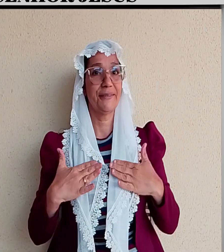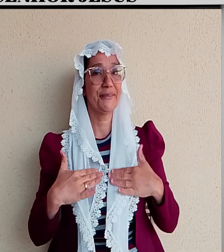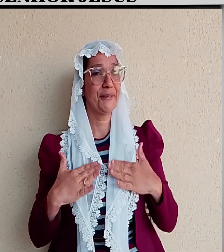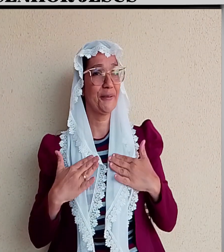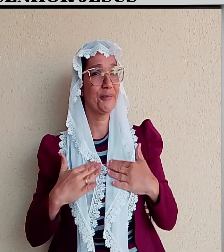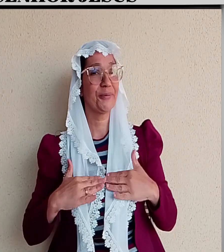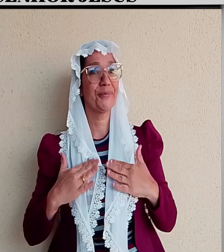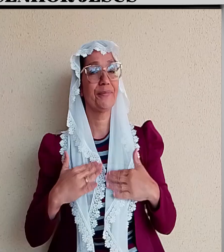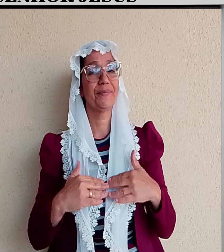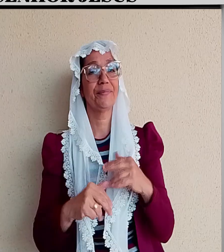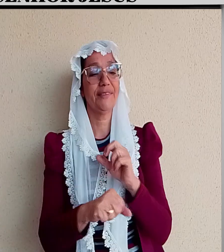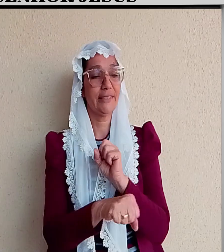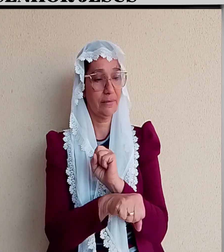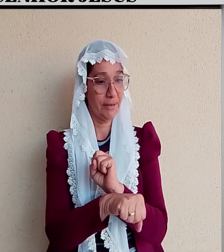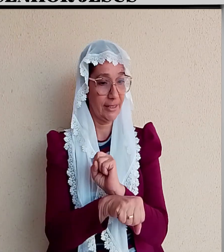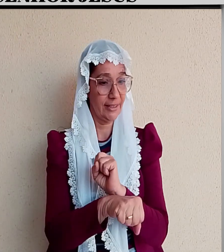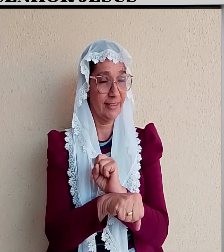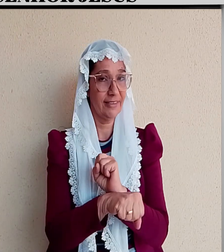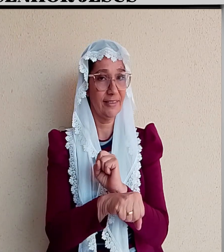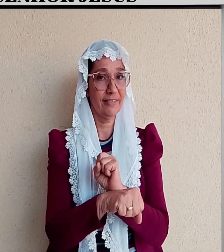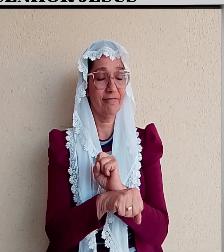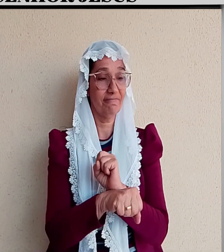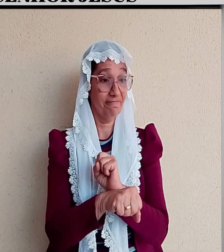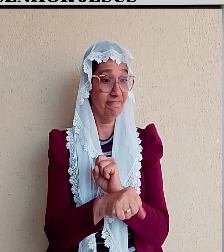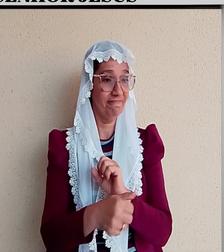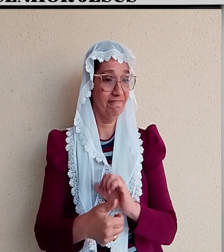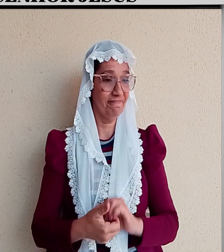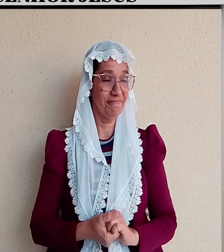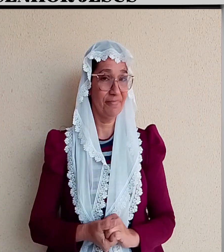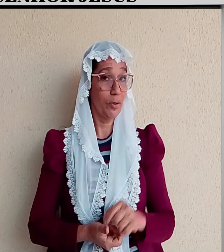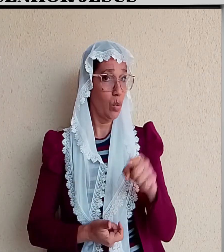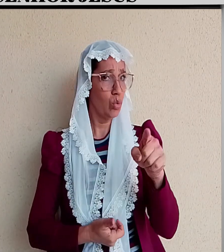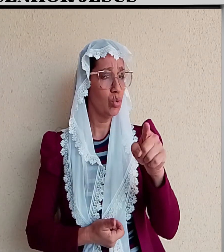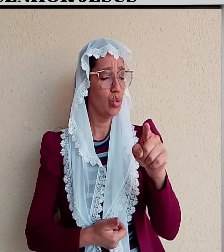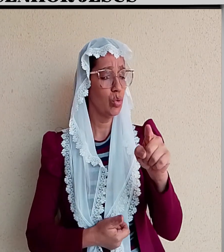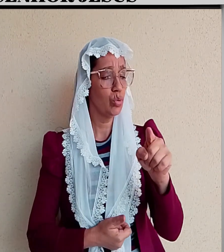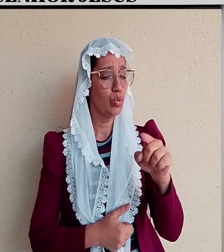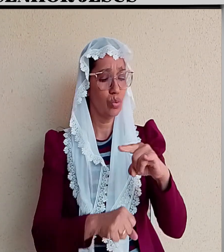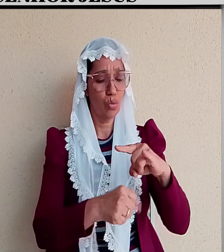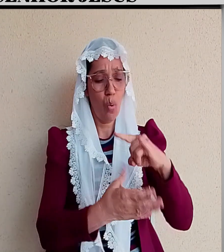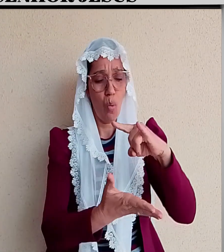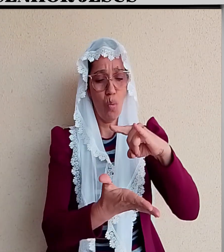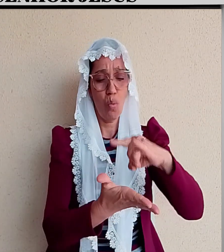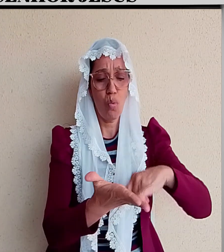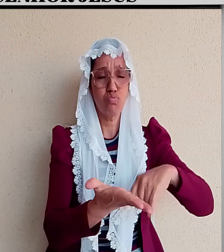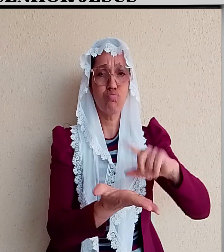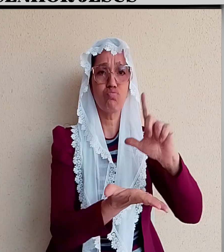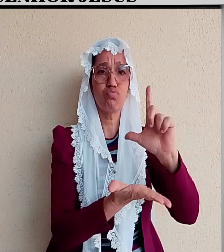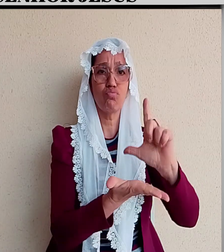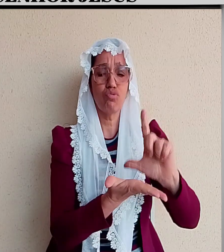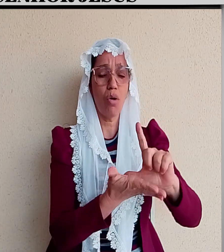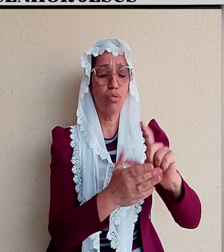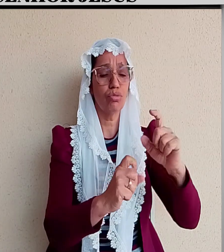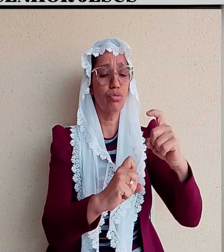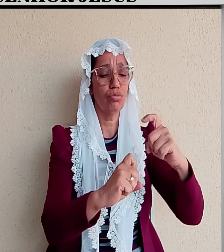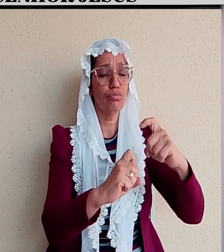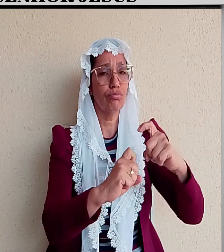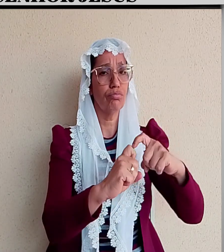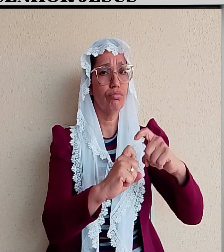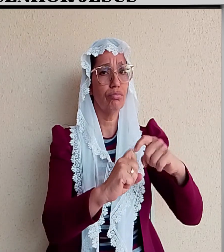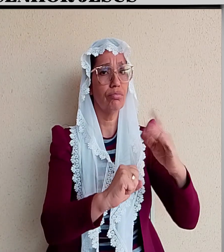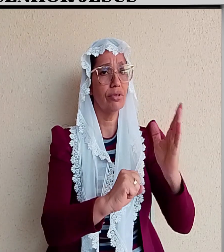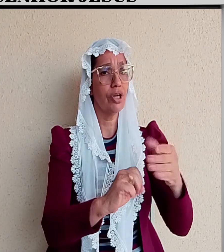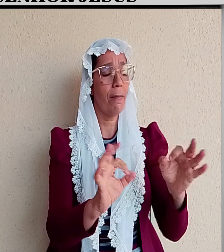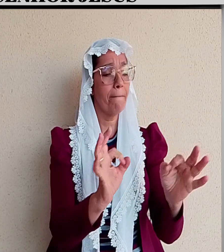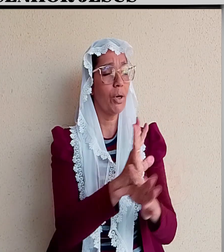Jesus. Sairá o laudo do teu irmão e o teu já está pronto. Aleluia, espere mais um pouco aí. Aleluia, que eu vou ler o teu